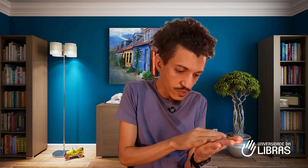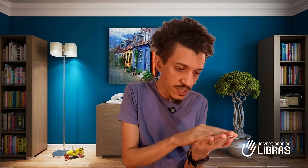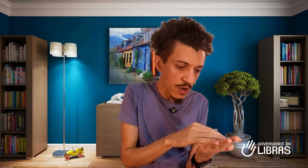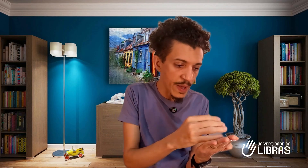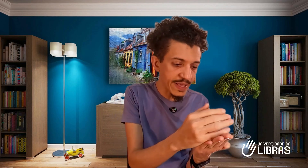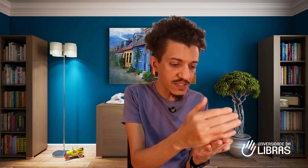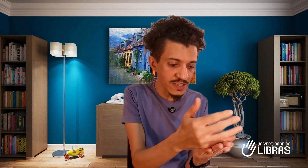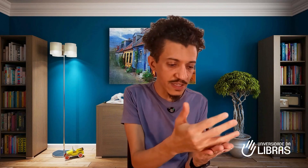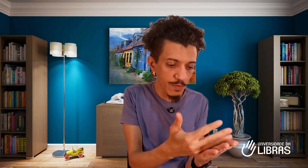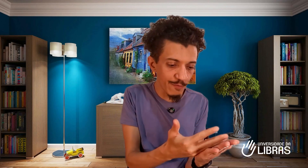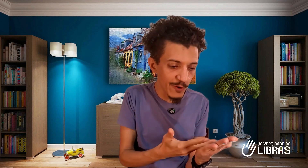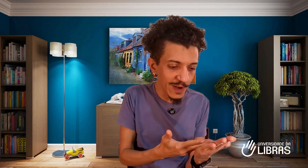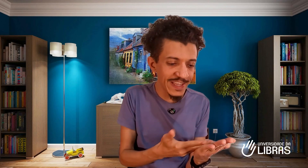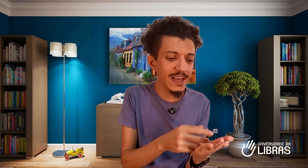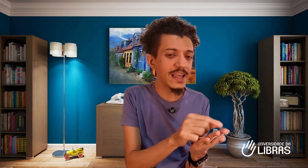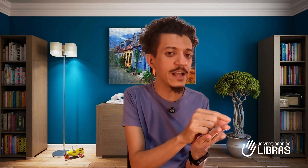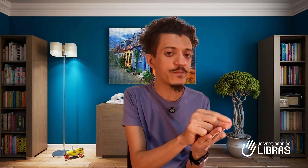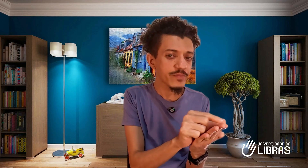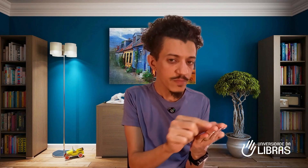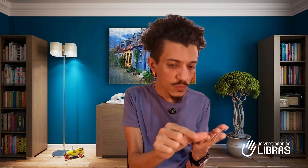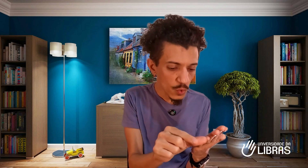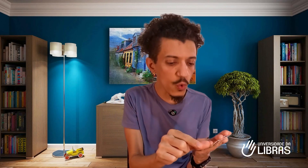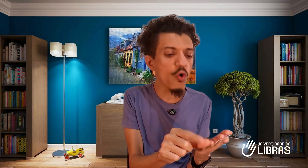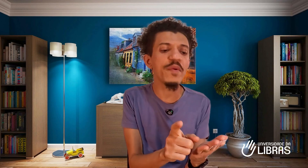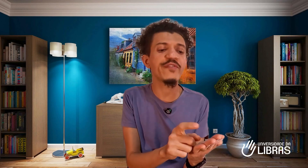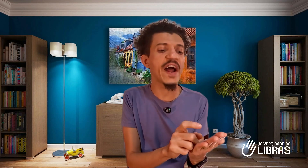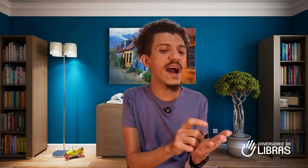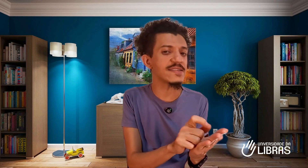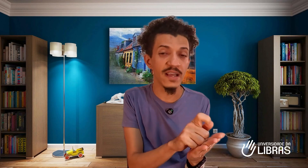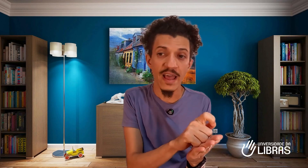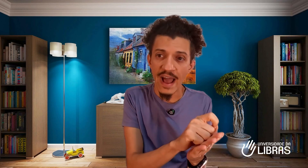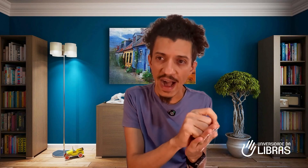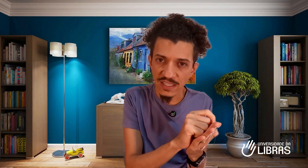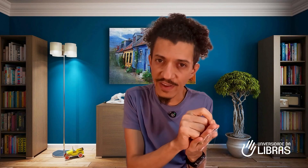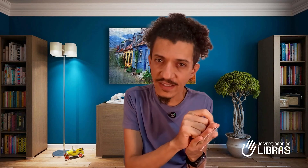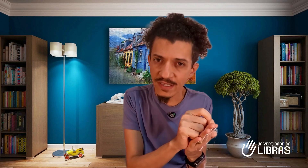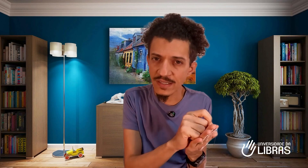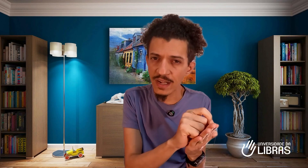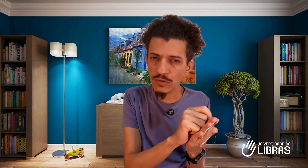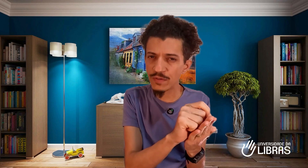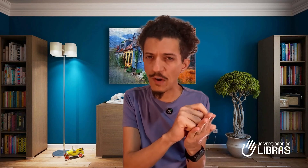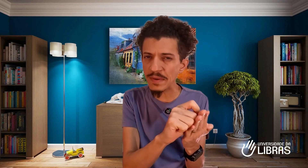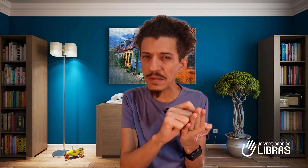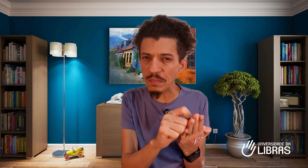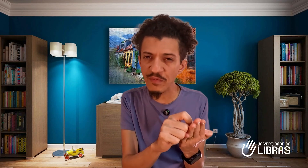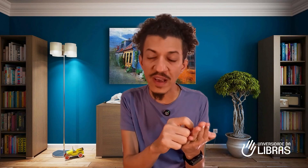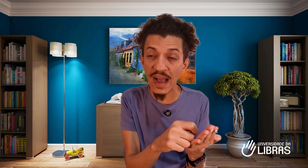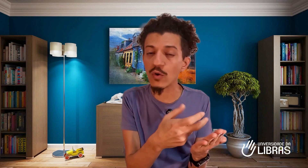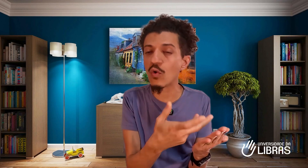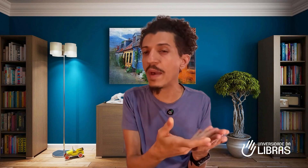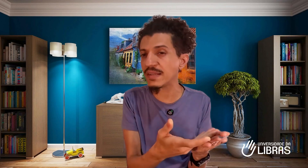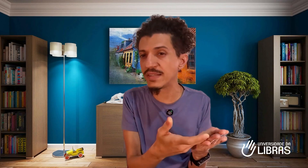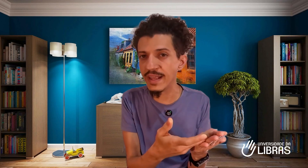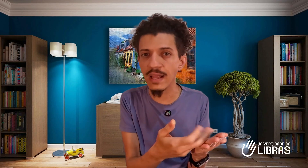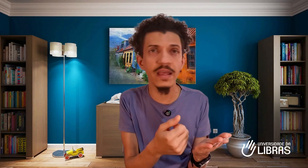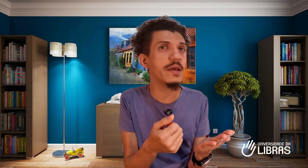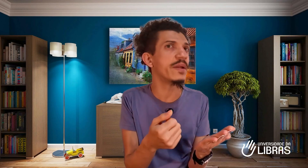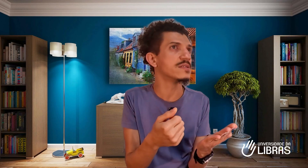tradução, em que às vezes você tem uma folhinha ali, com uma frase, às vezes escrito de forma simplificada, como é que seria em Libras,